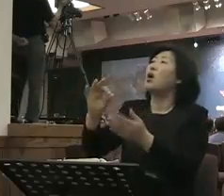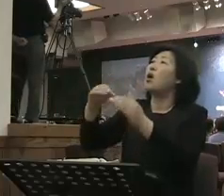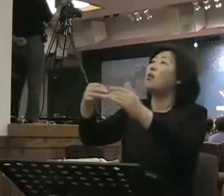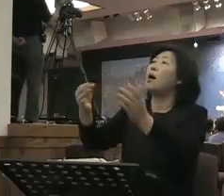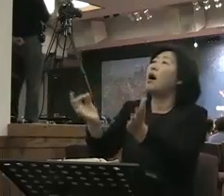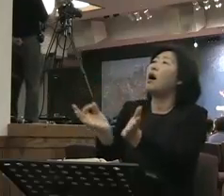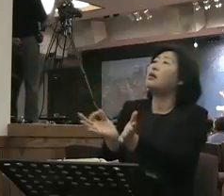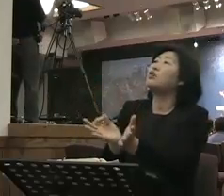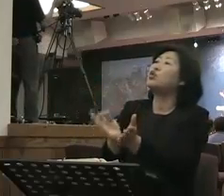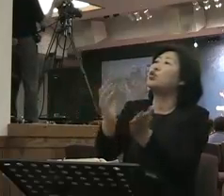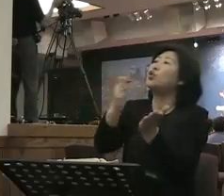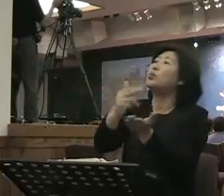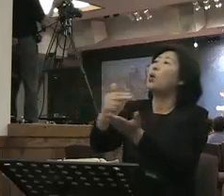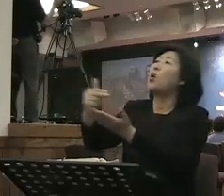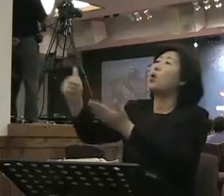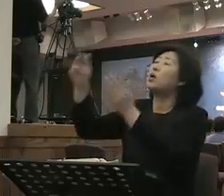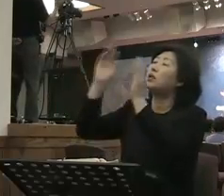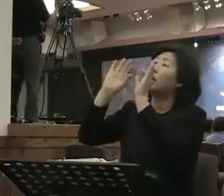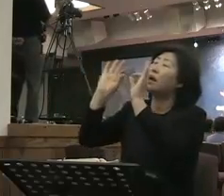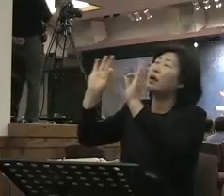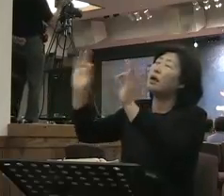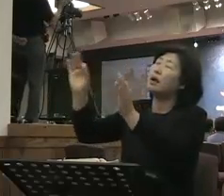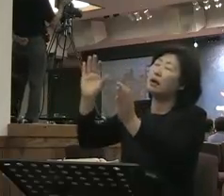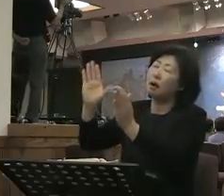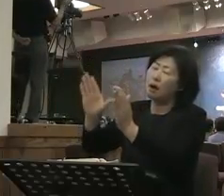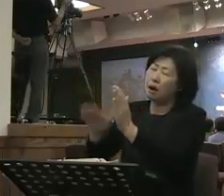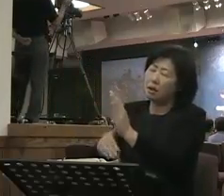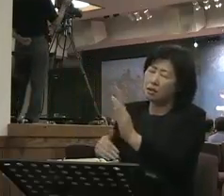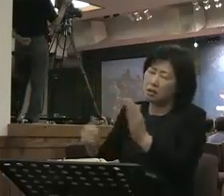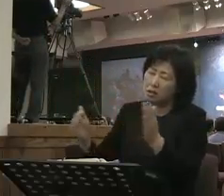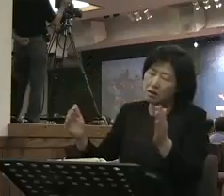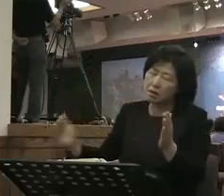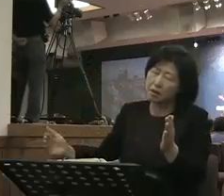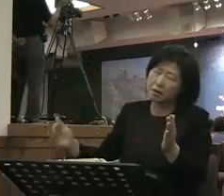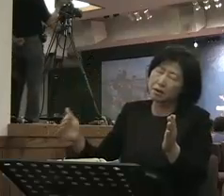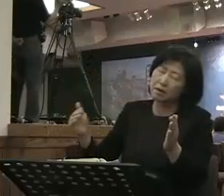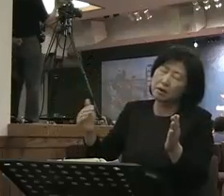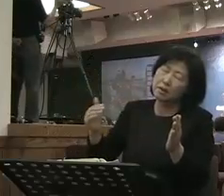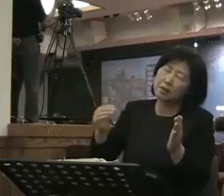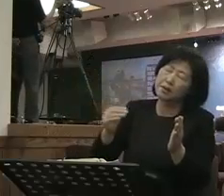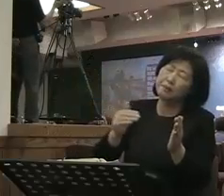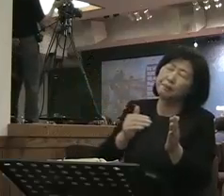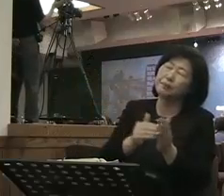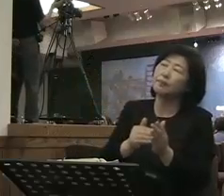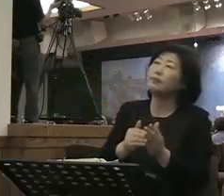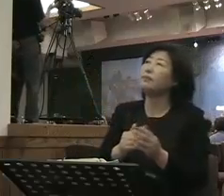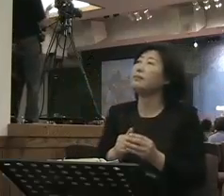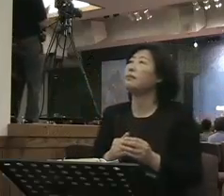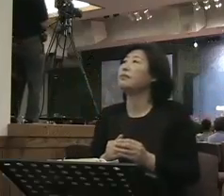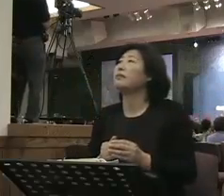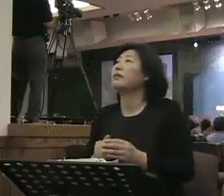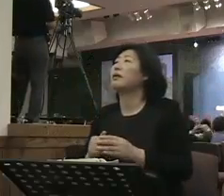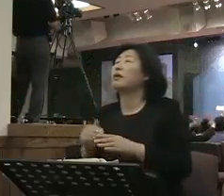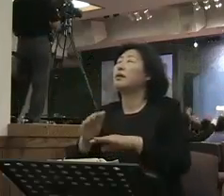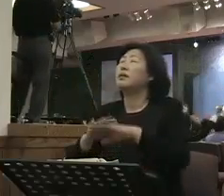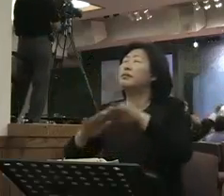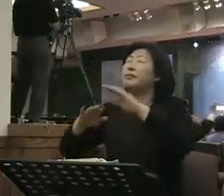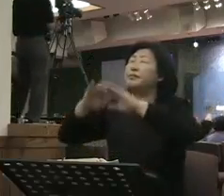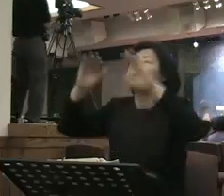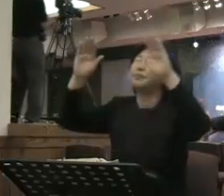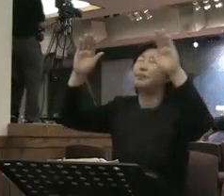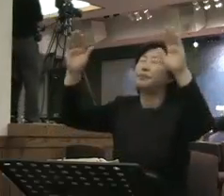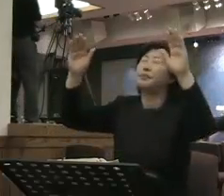모든 열방 주올 때까지. 우리 두 손을 하늘에 들고 같이 기도할